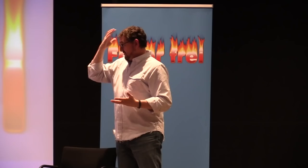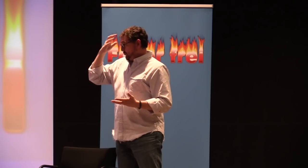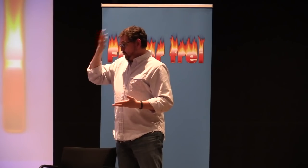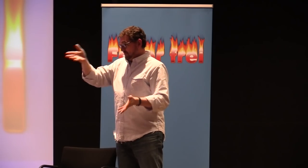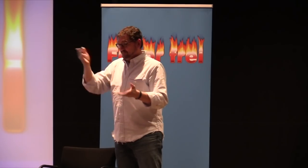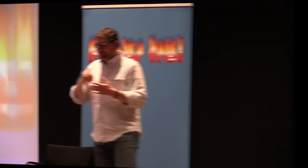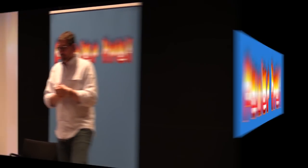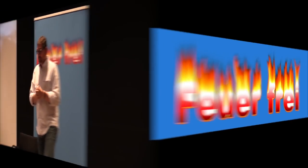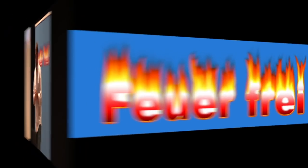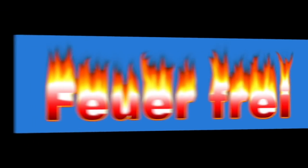mir. Ich würde jetzt ganz gerne.